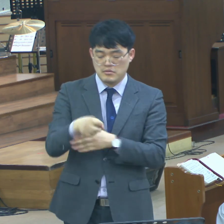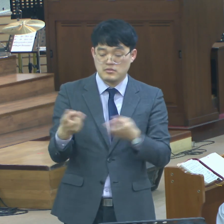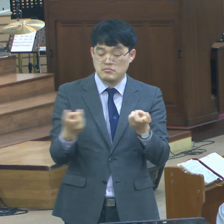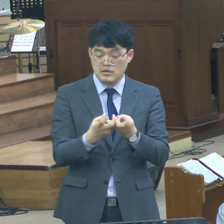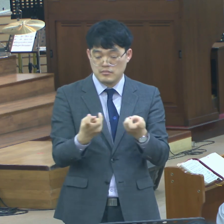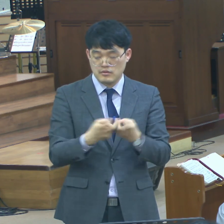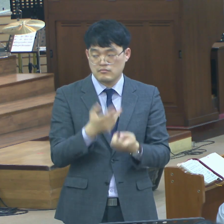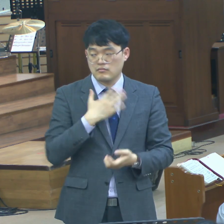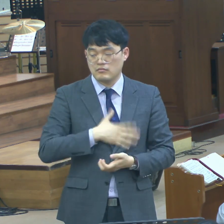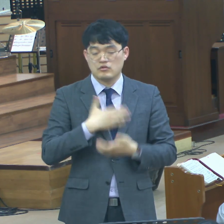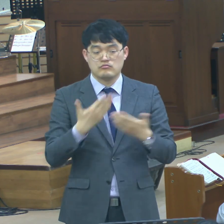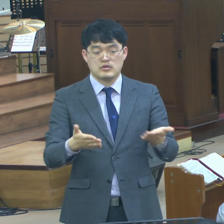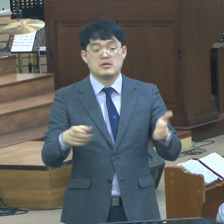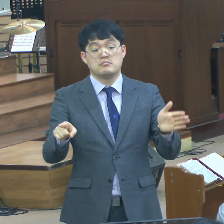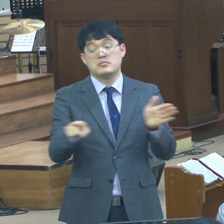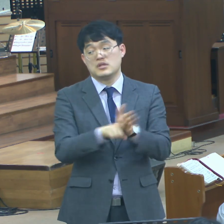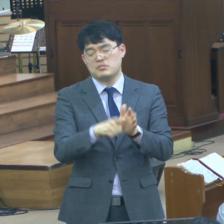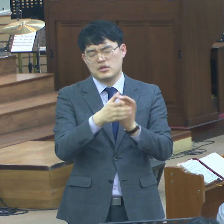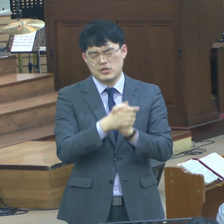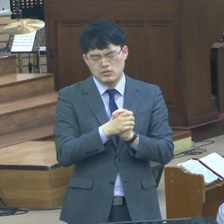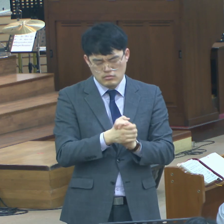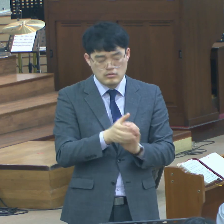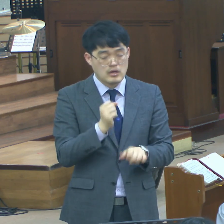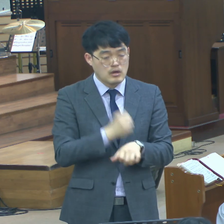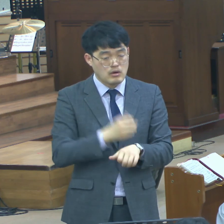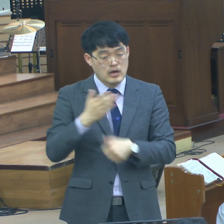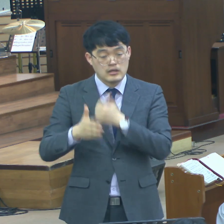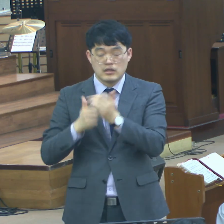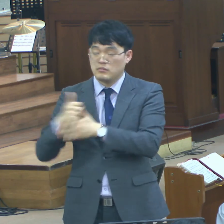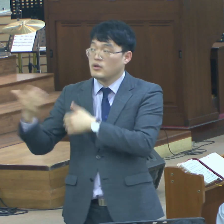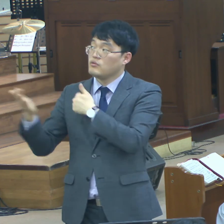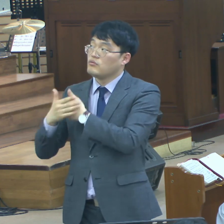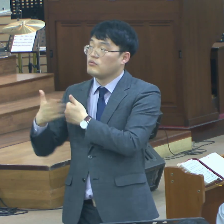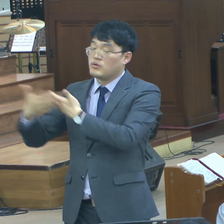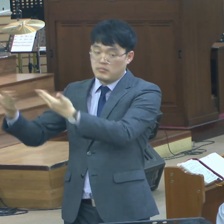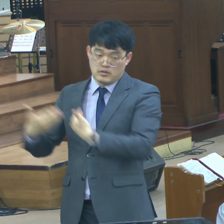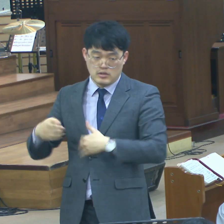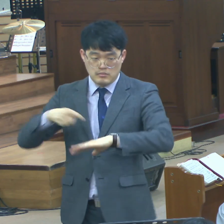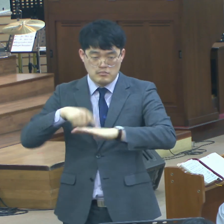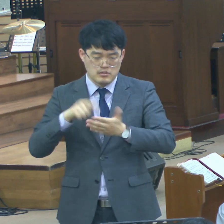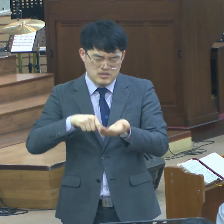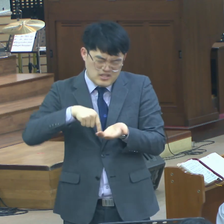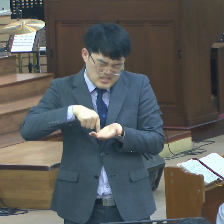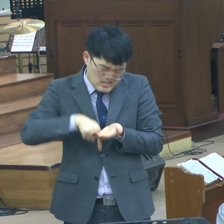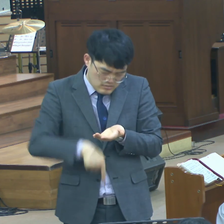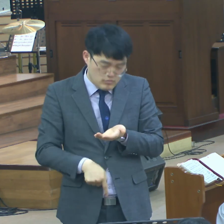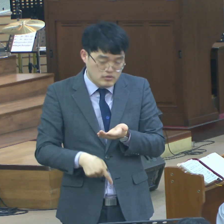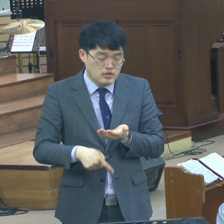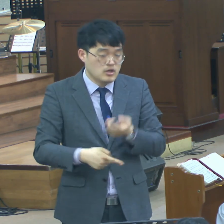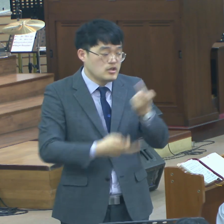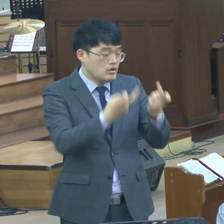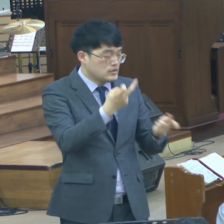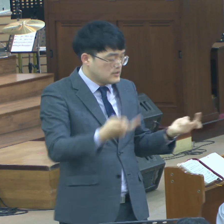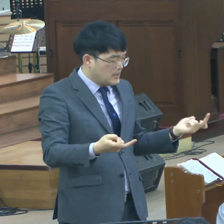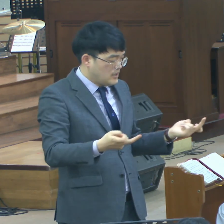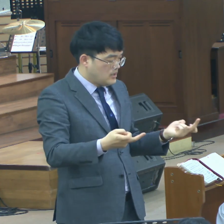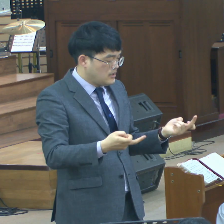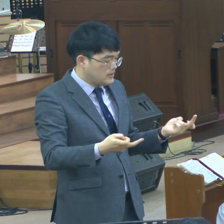알려주셨습니다. 믿음의 기도를 드리며 하나님의 후원과 공급을 받아라. 그리고 마음속 깊은 곳에 형제를 용서해라.